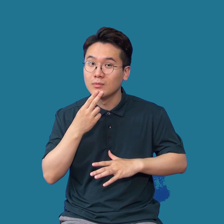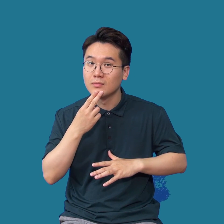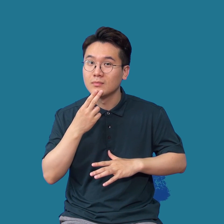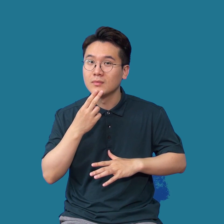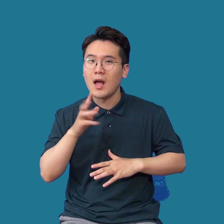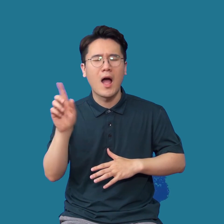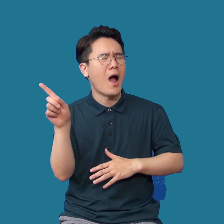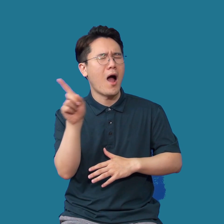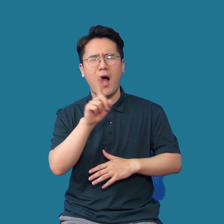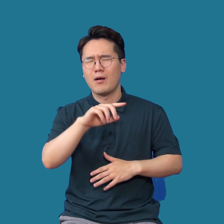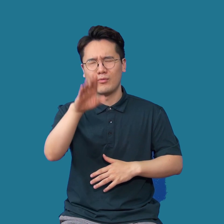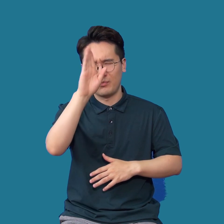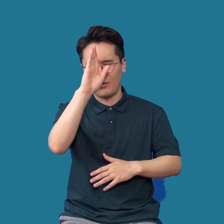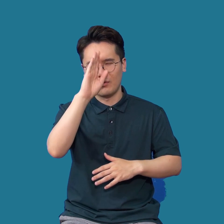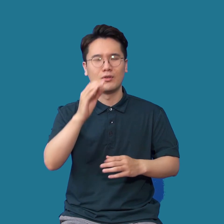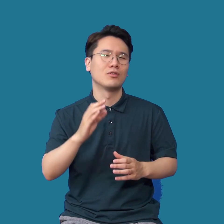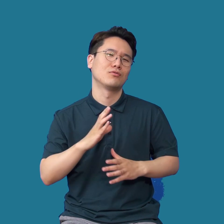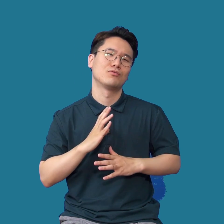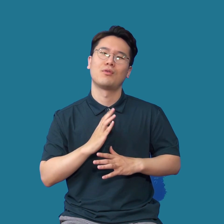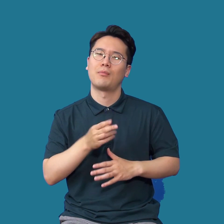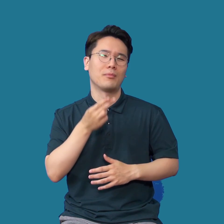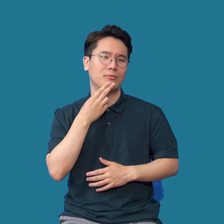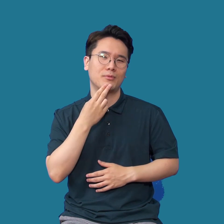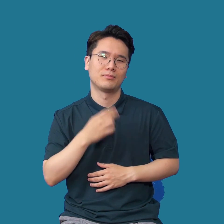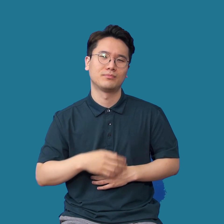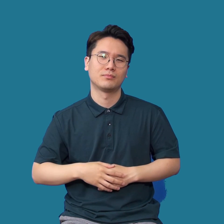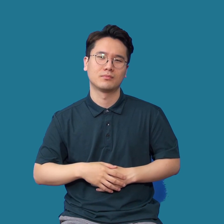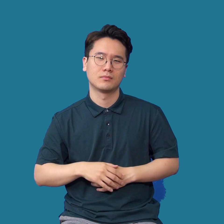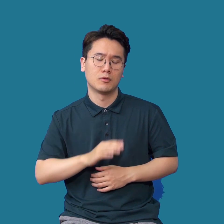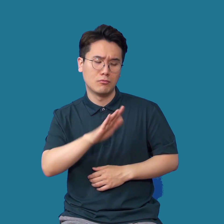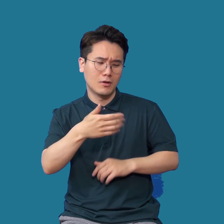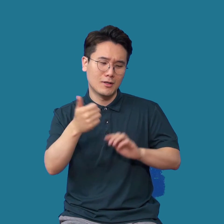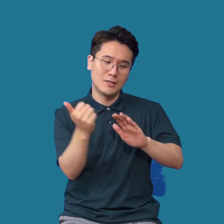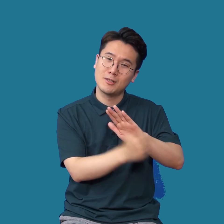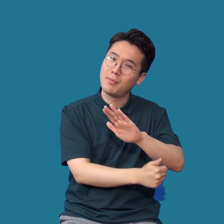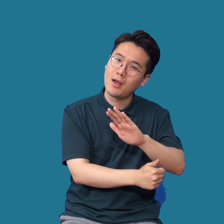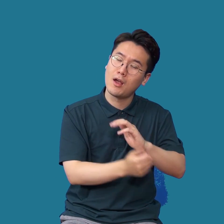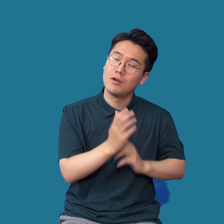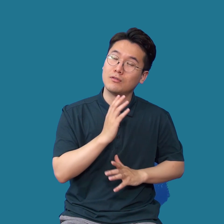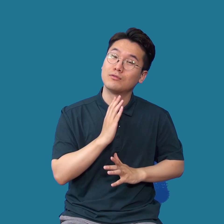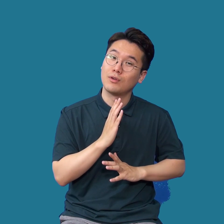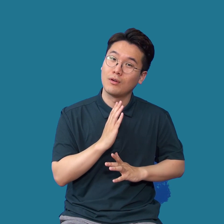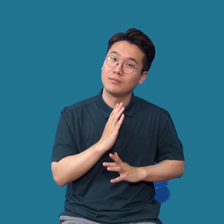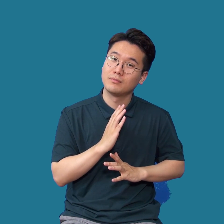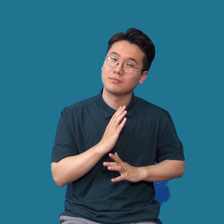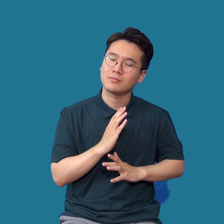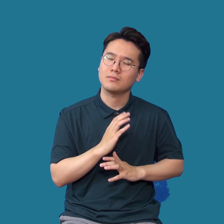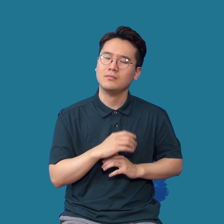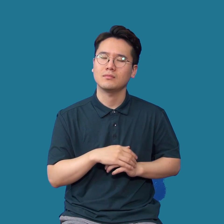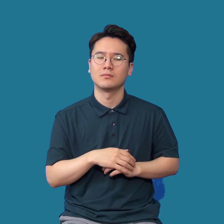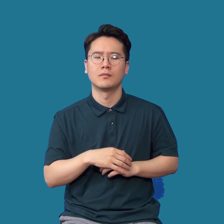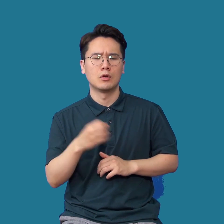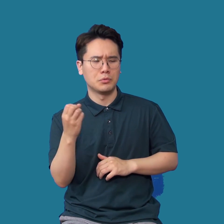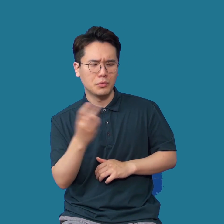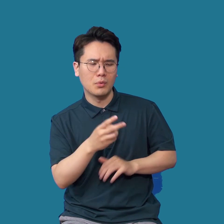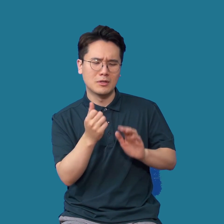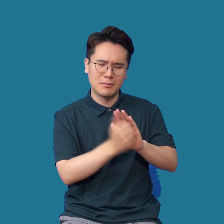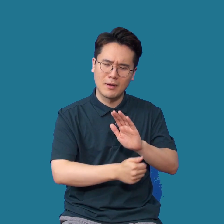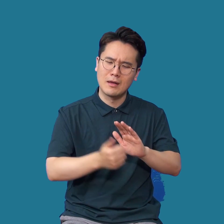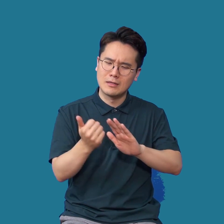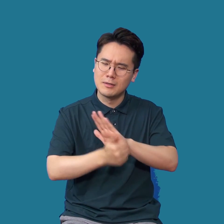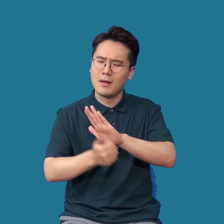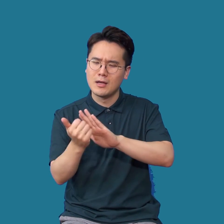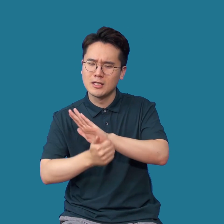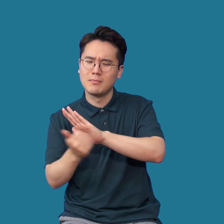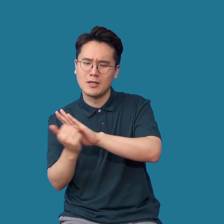아무 병도 두렵지 않죠. 우리가 실패하는 거 두려워합니다. 그러나 실패하고 또 실패하고 또 실패하고 망하고